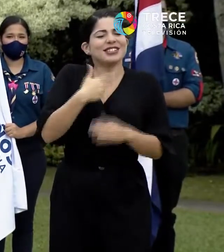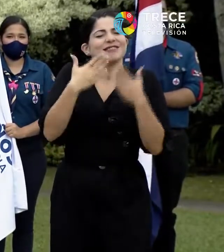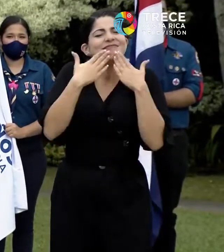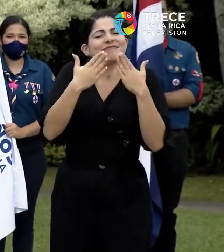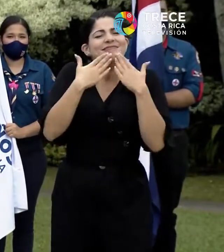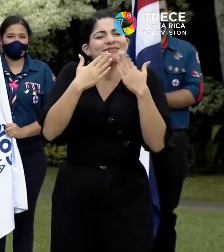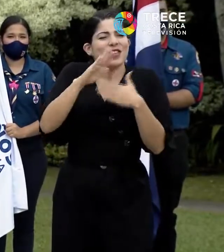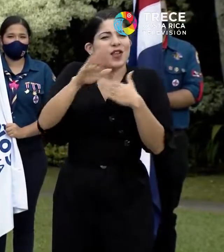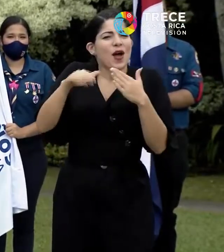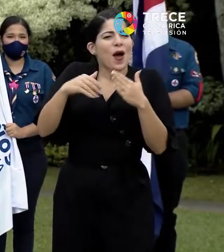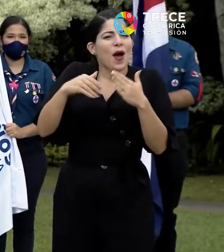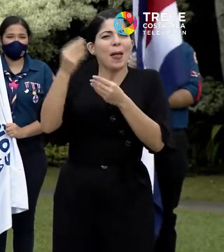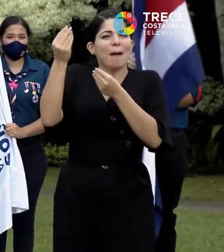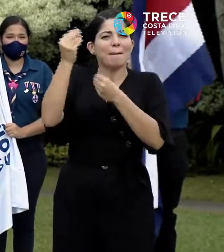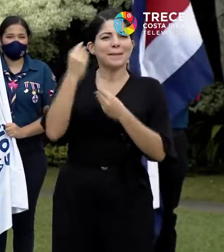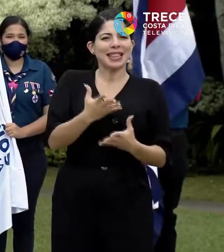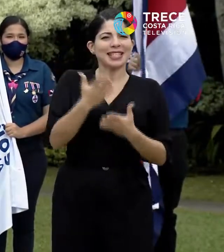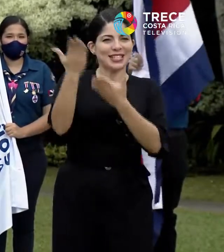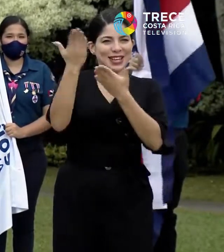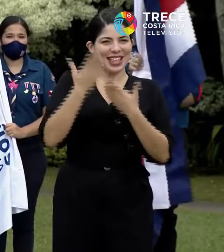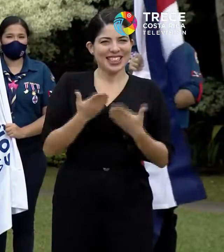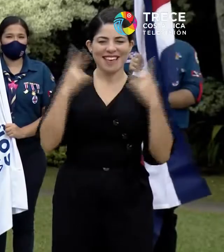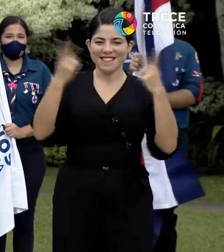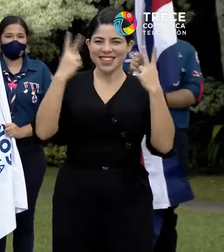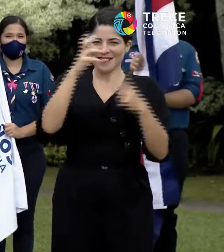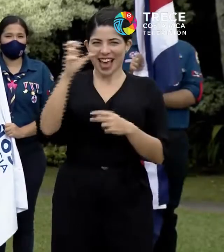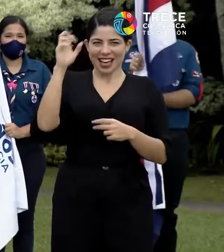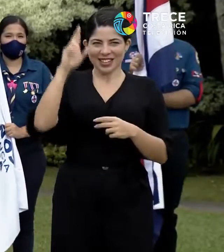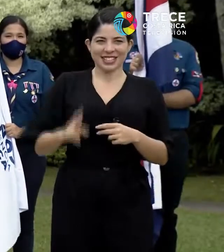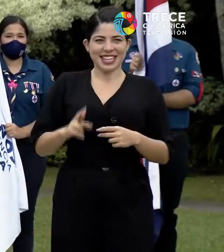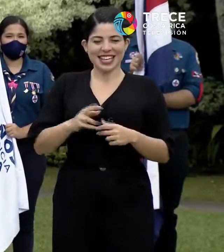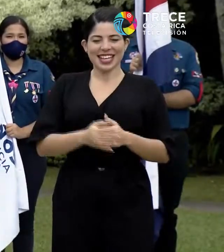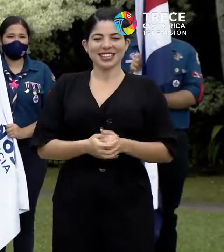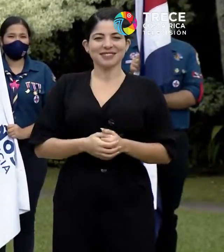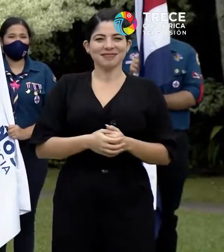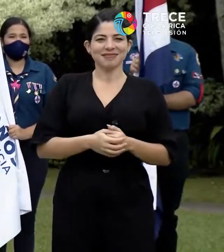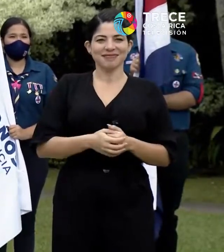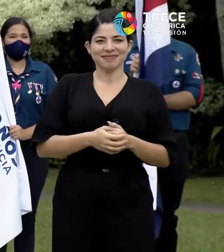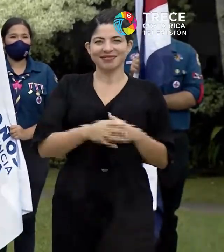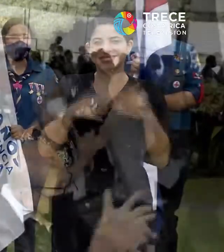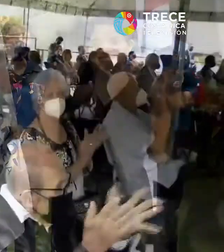todas las bendiciones que se nos dan. ¡Que viva Costa Rica, Piti!